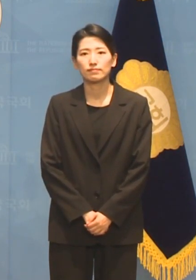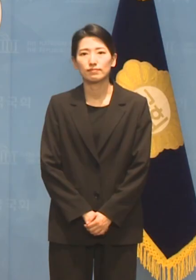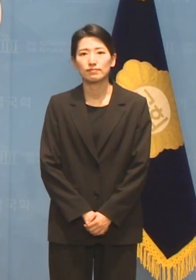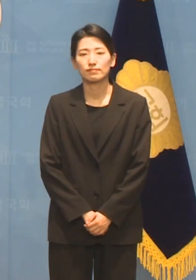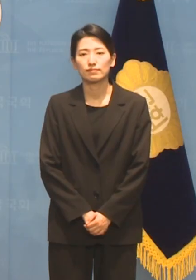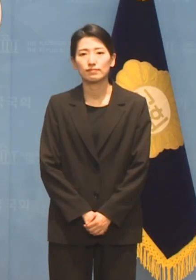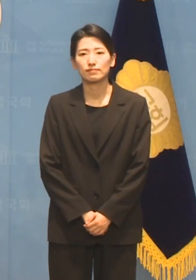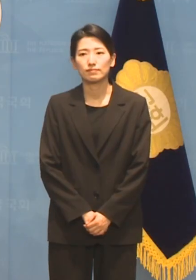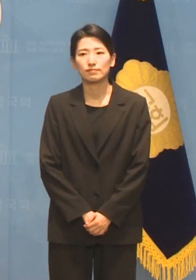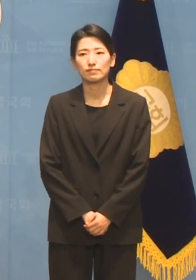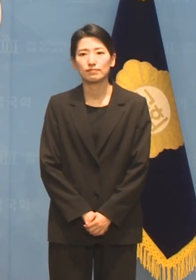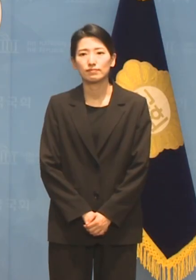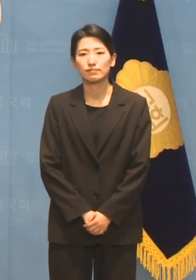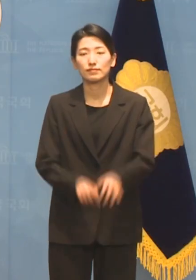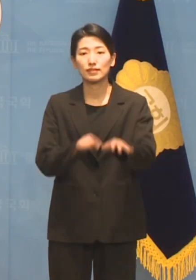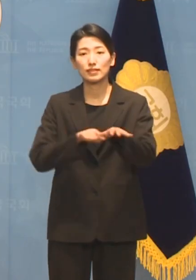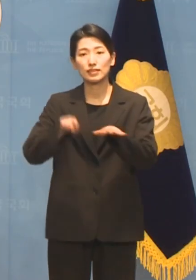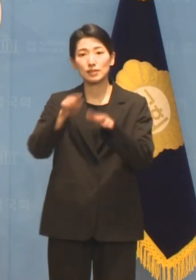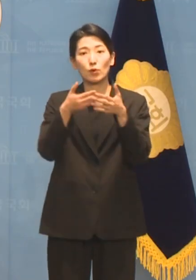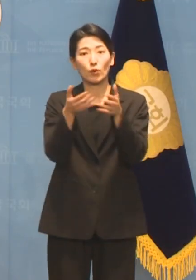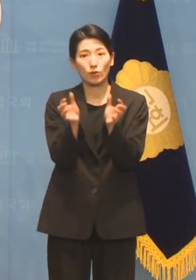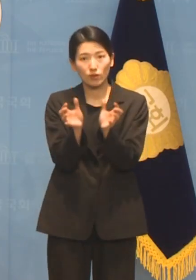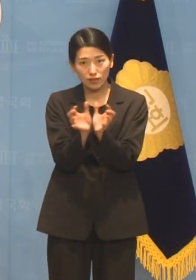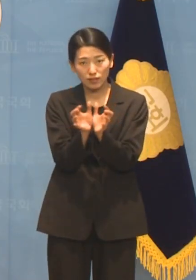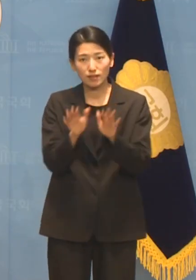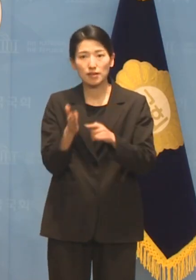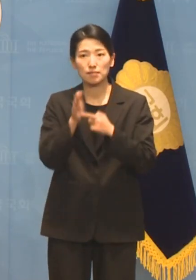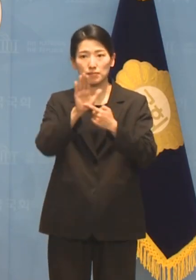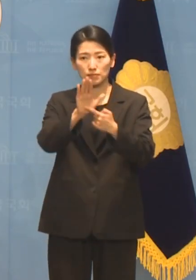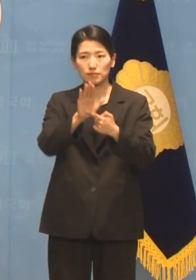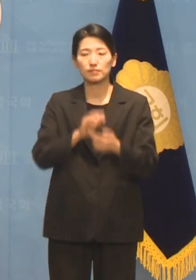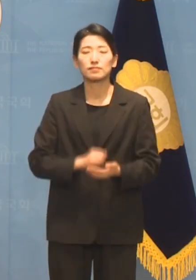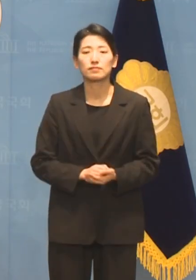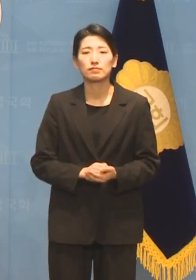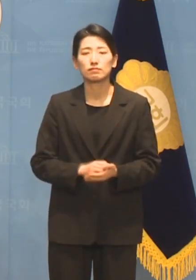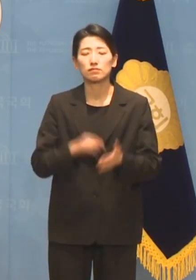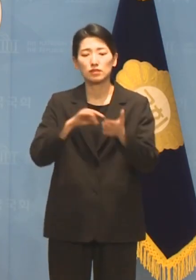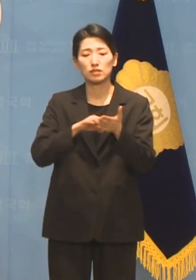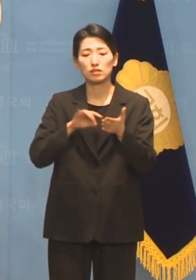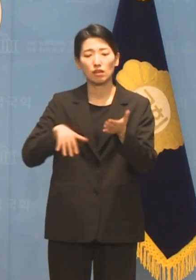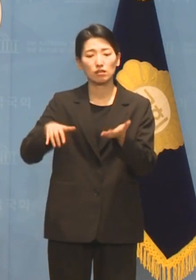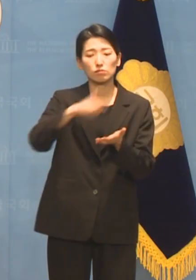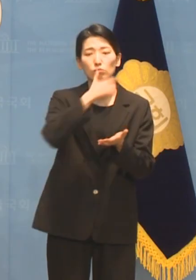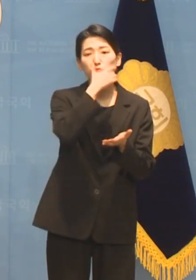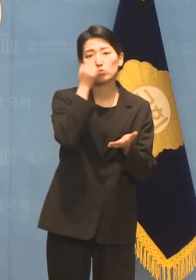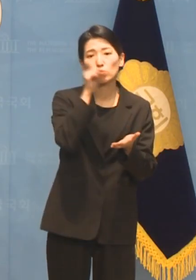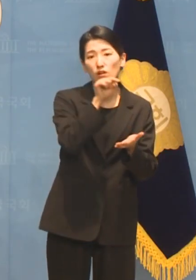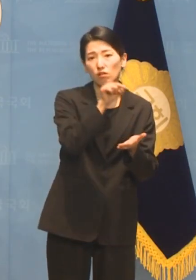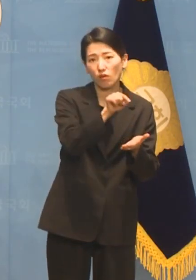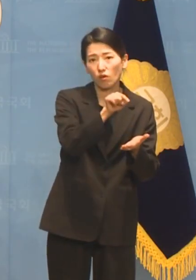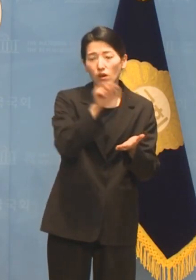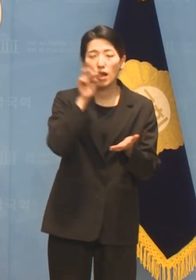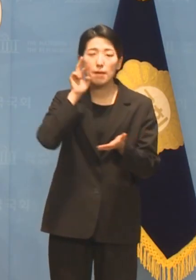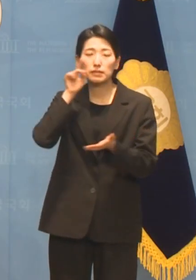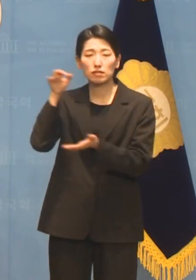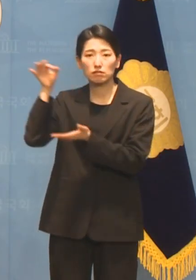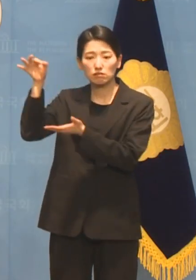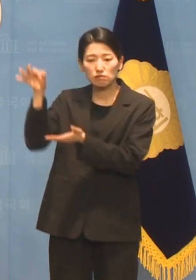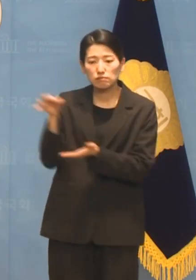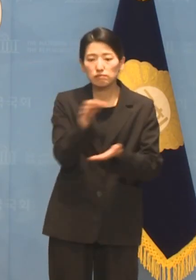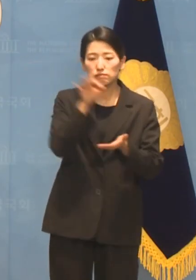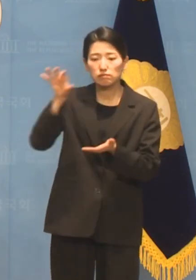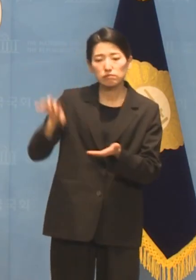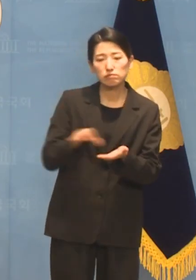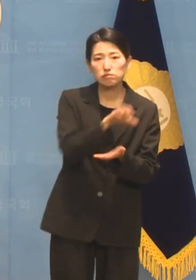네, 진보당 브리핑 하겠습니다. 세수 결손을 기금으로 돌려막은 독단적